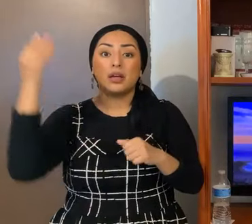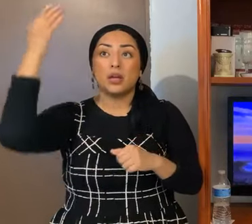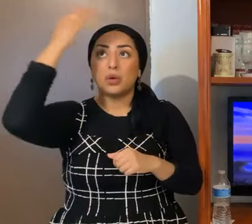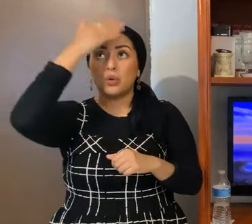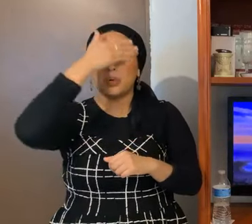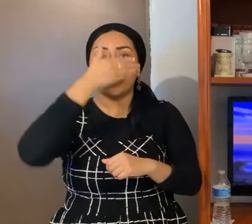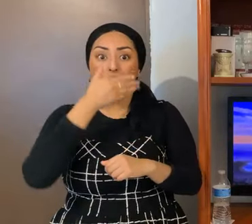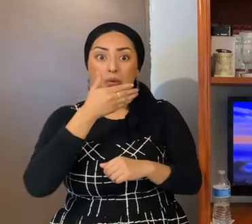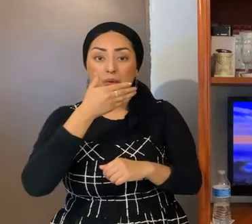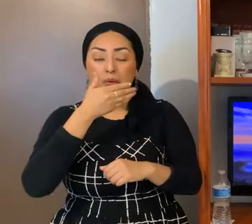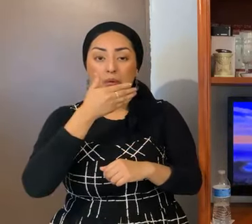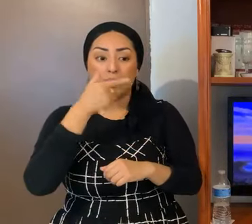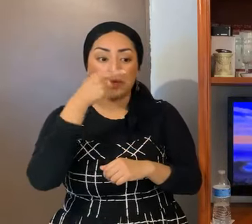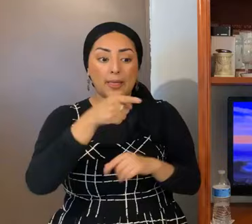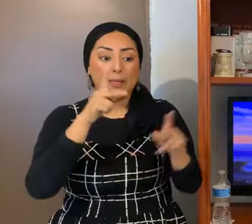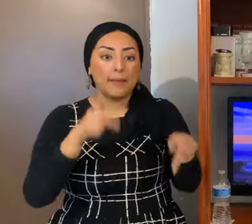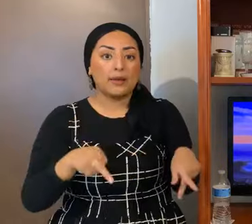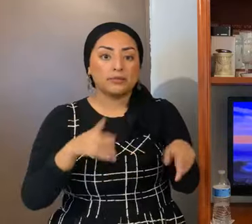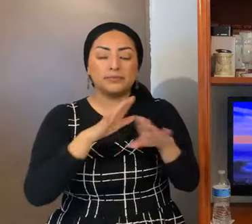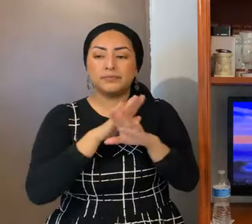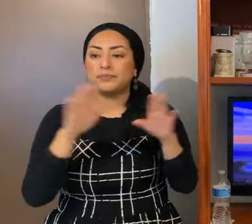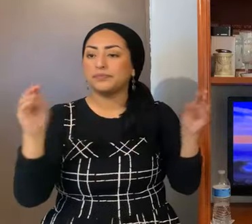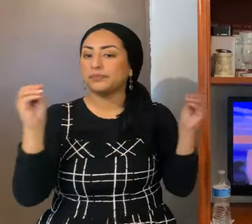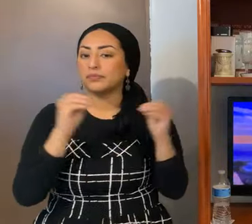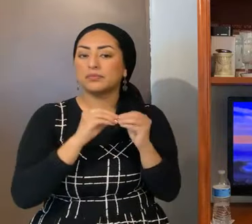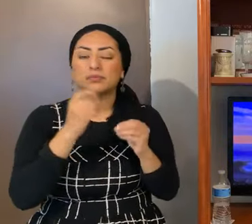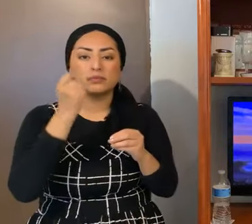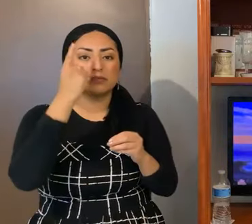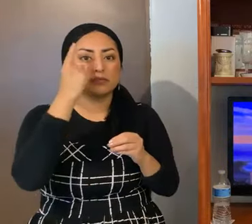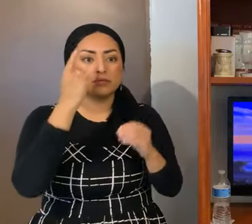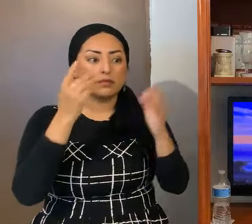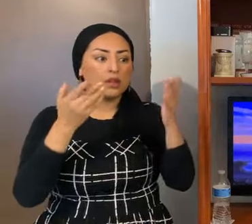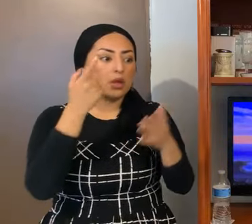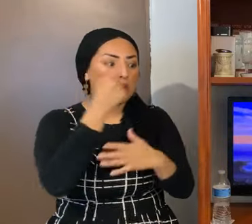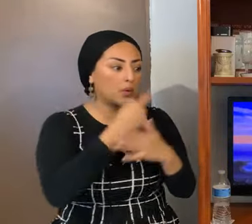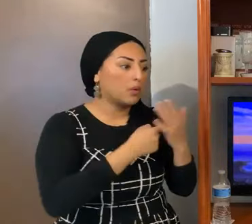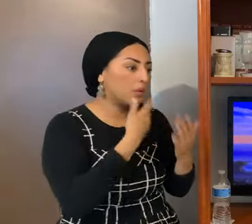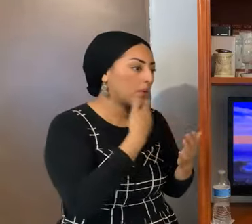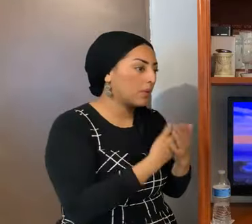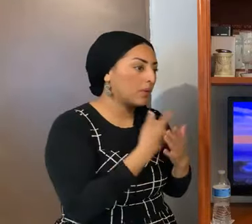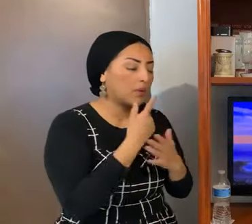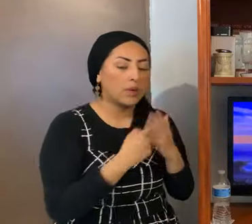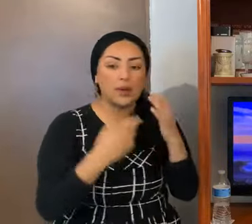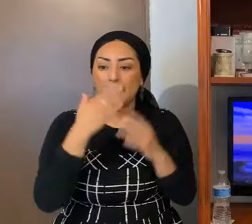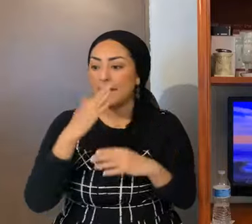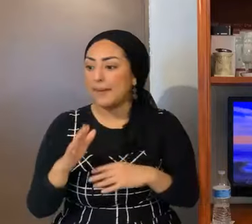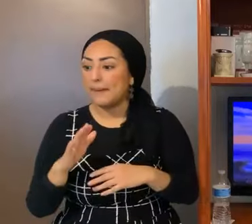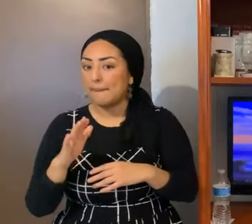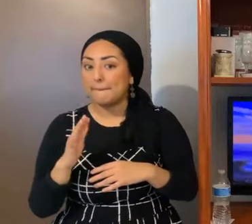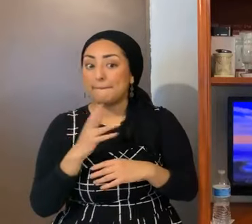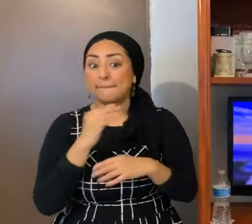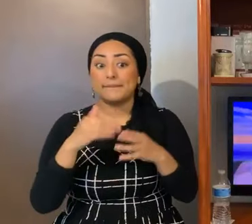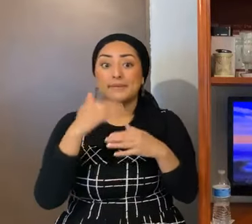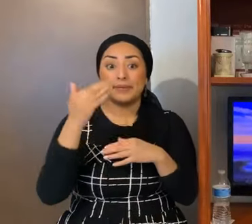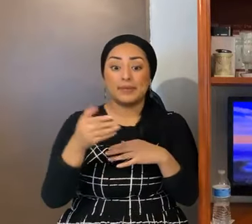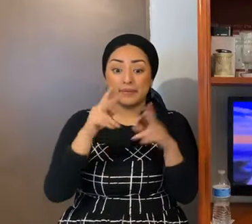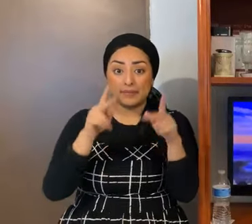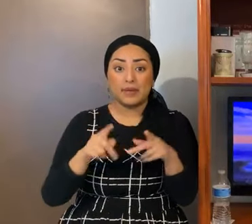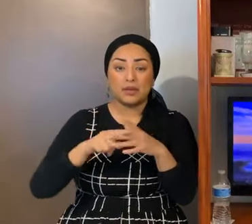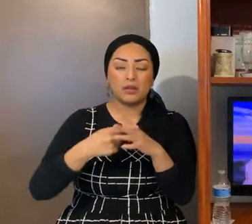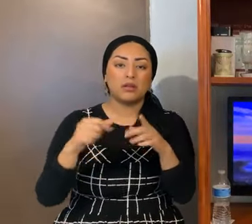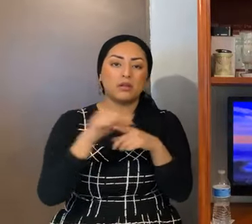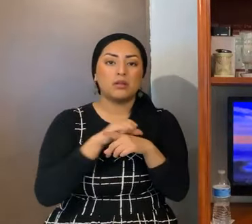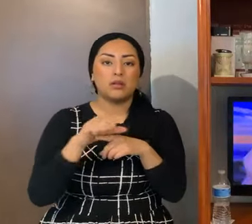velo, esa persona ya no puede distinguir entre lo bueno y lo malo, y entonces empieza